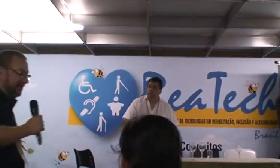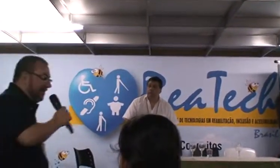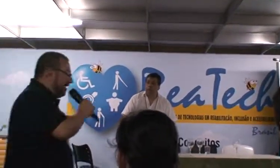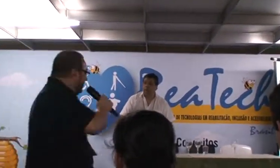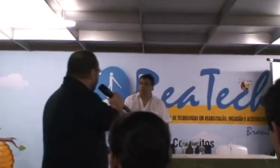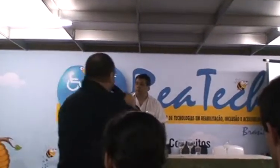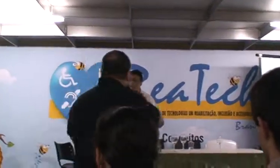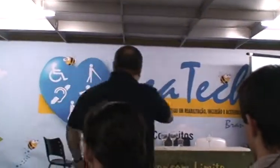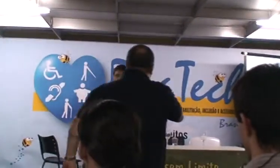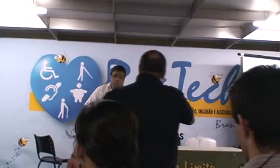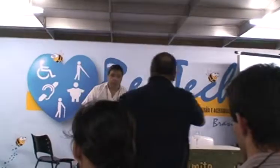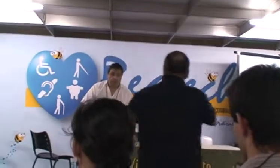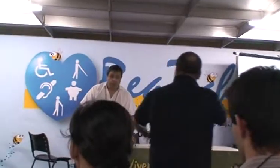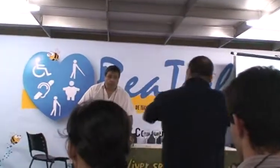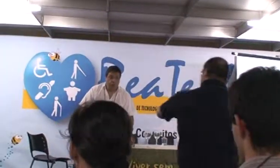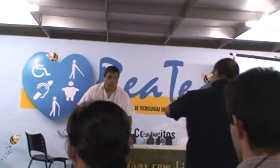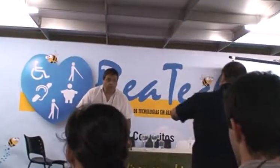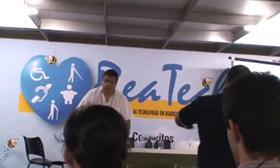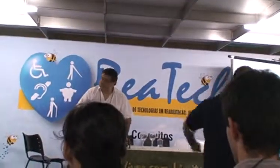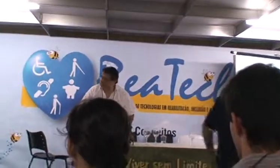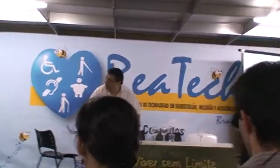Muito obrigado.